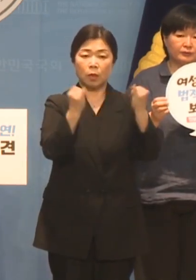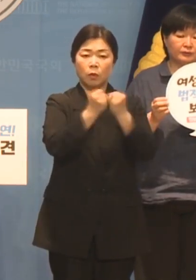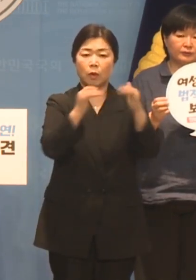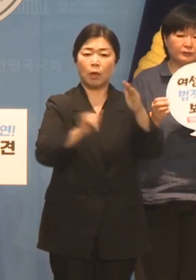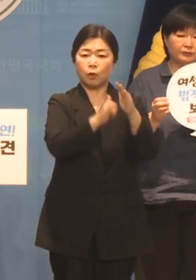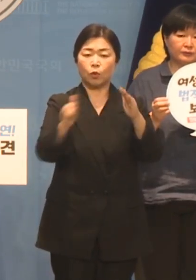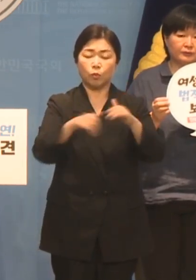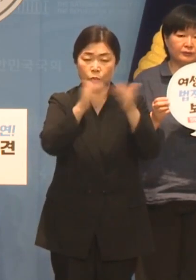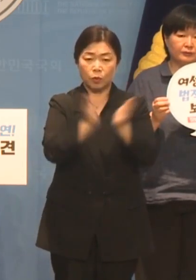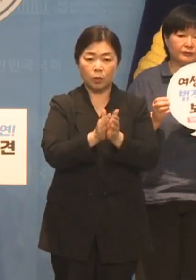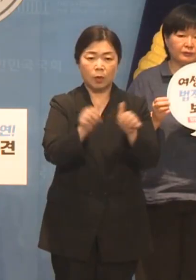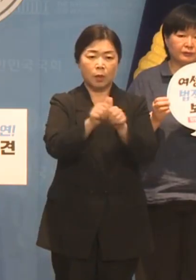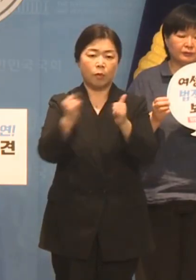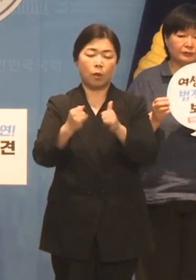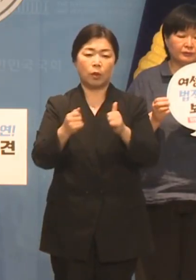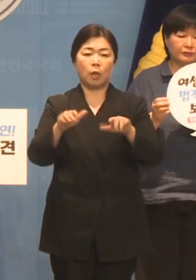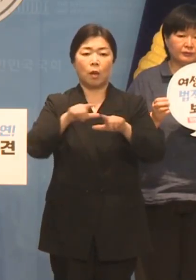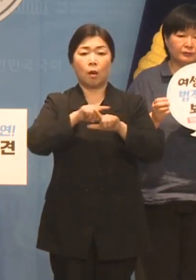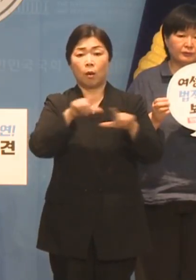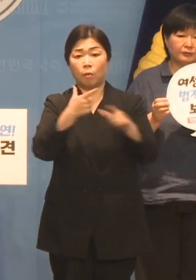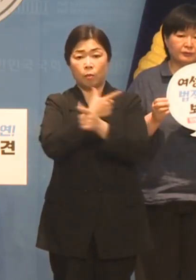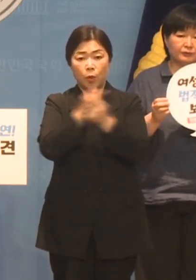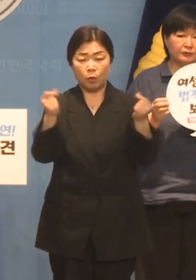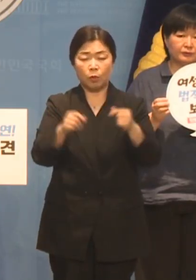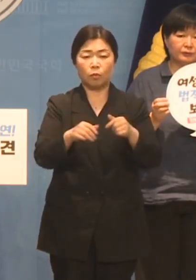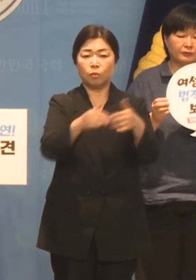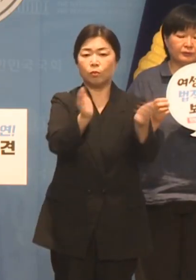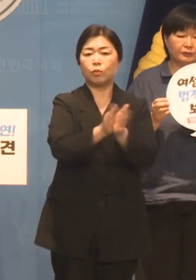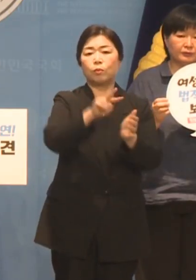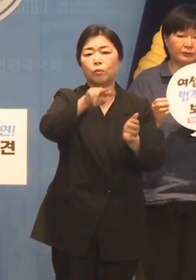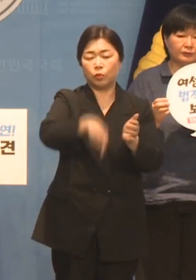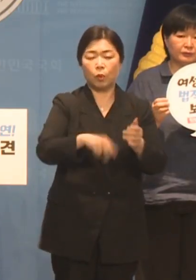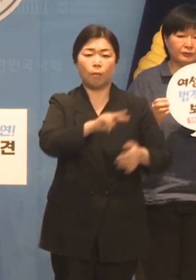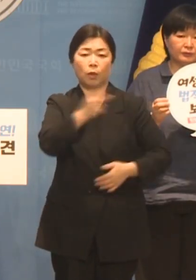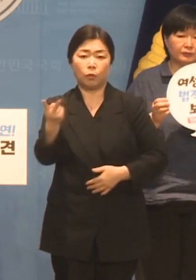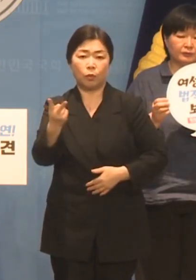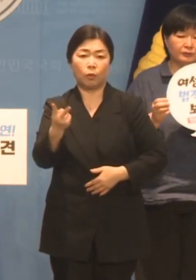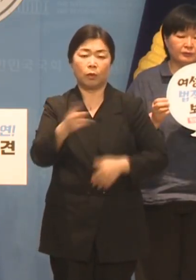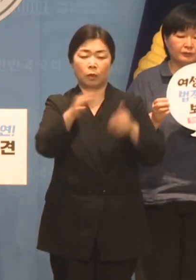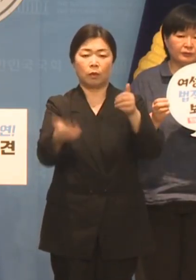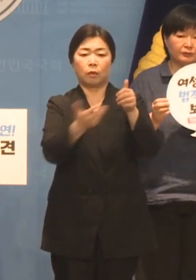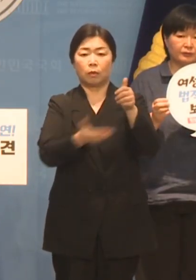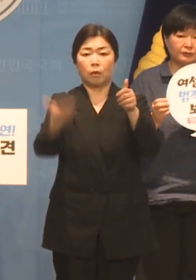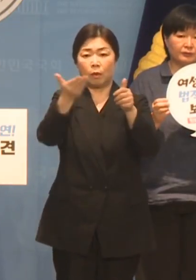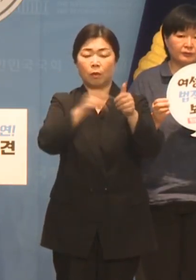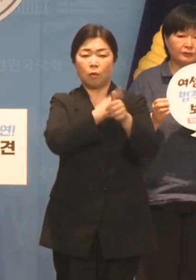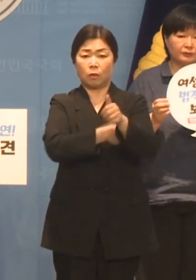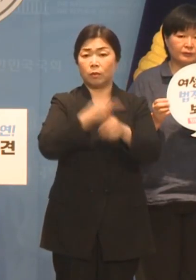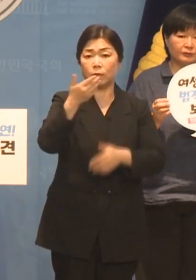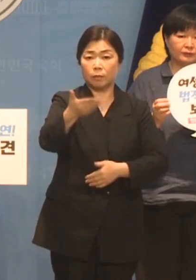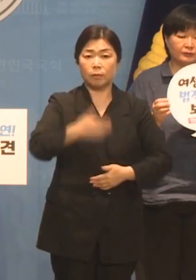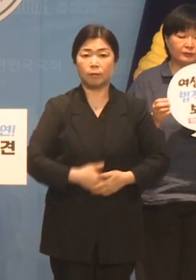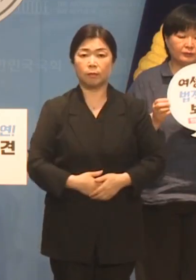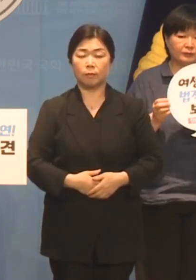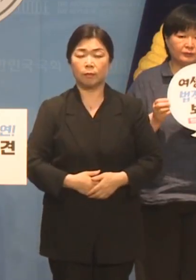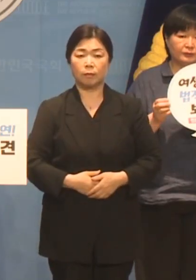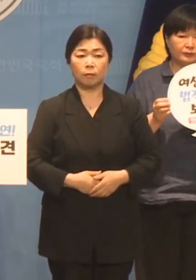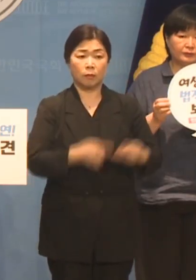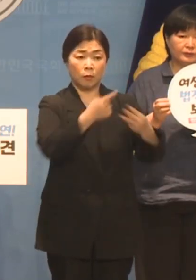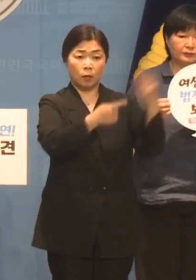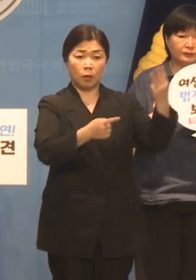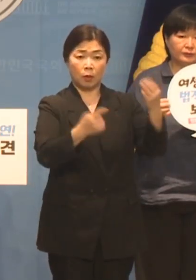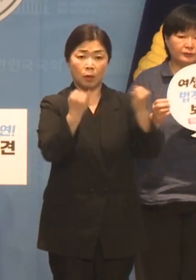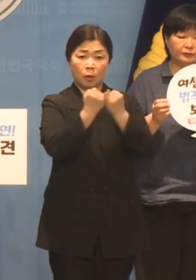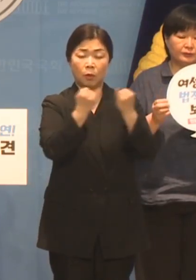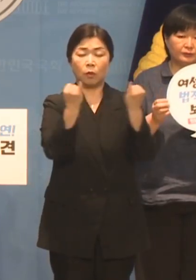여성가족부를 성평등부로 전환하고 성평등부 장관을 부총리로 격상시키겠습니다. 윤석열의 여성가족부